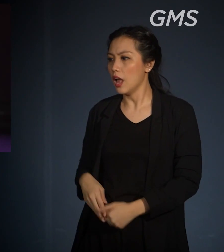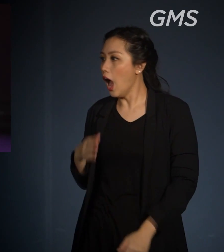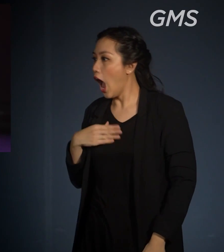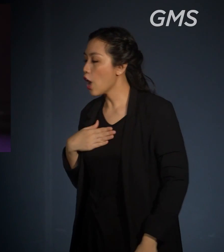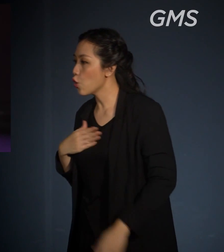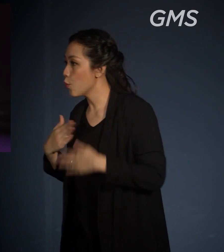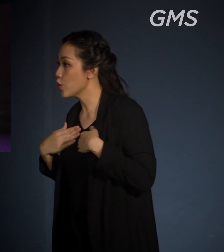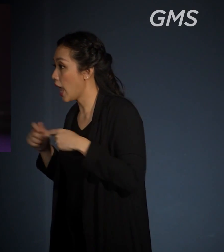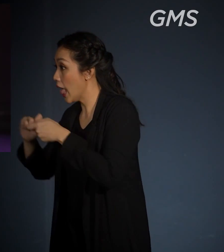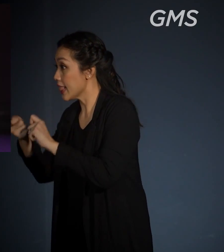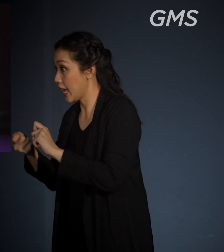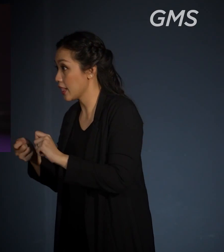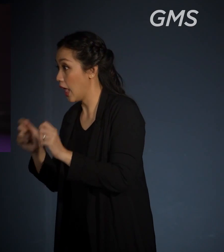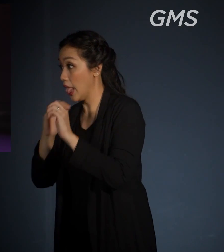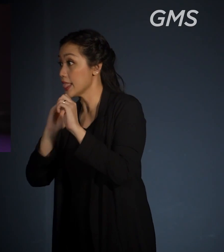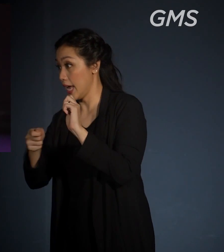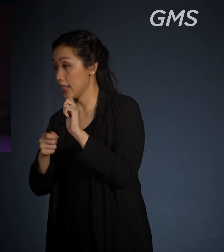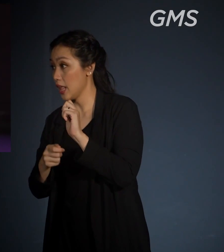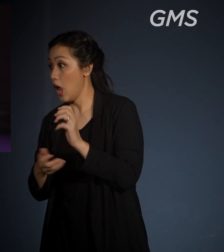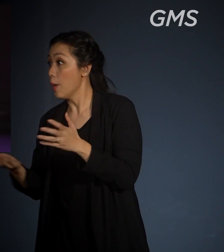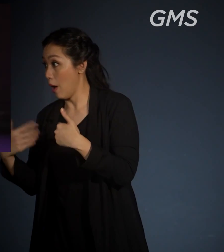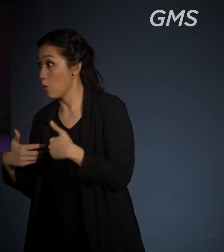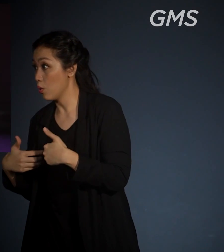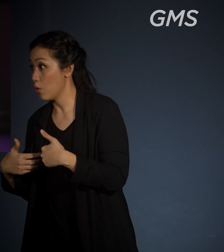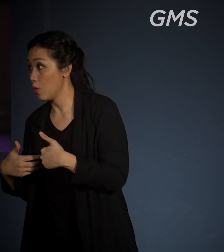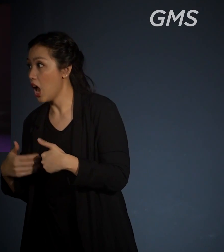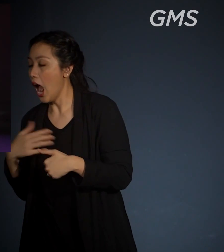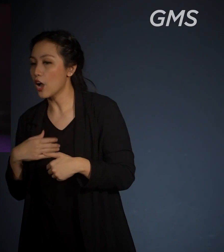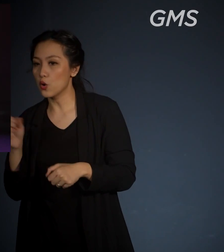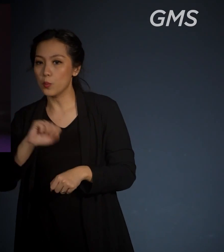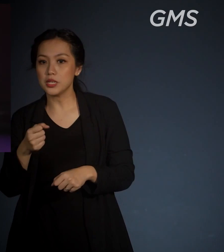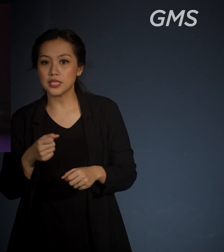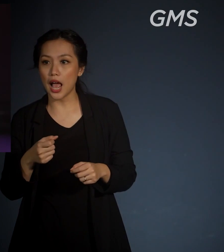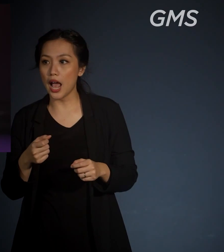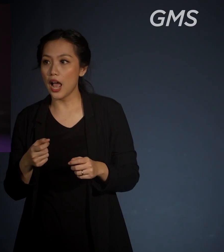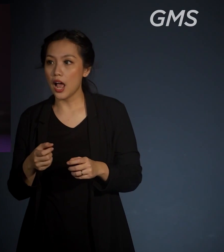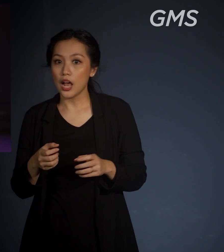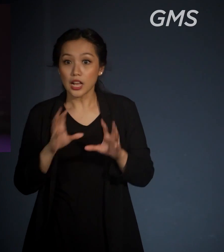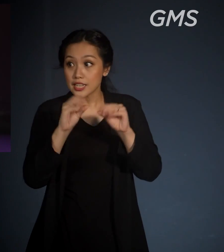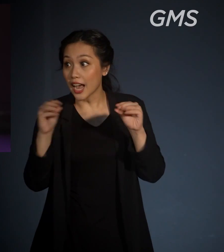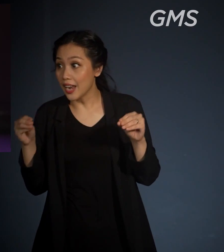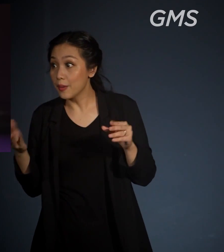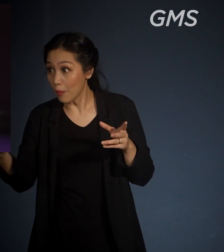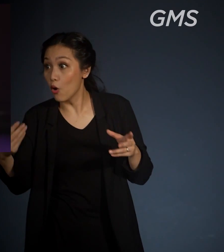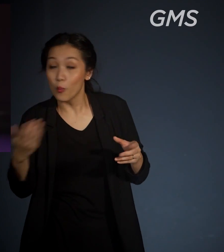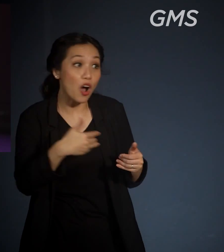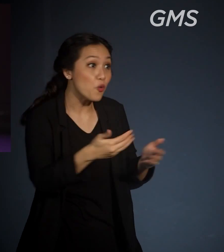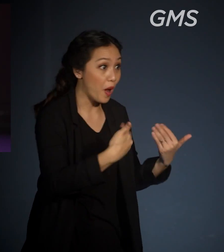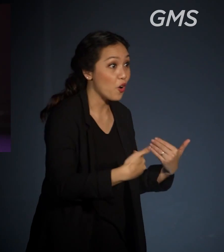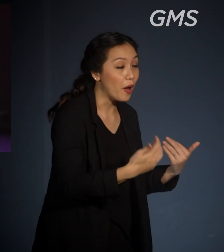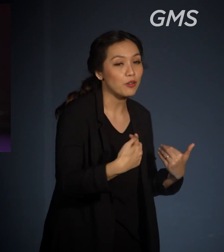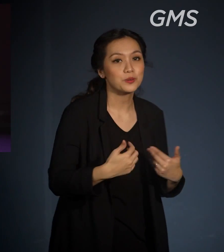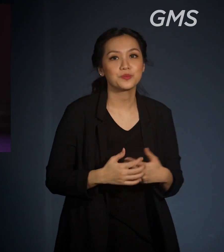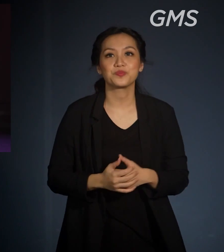tiket, kamu mau beli nggak? Aku bisa bantu urus. Gara-gara ada sebuah masalah, yaitu